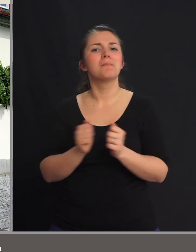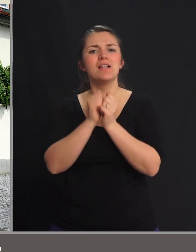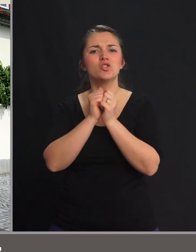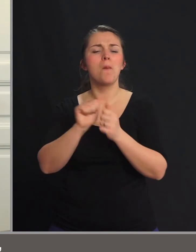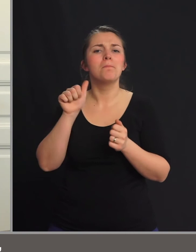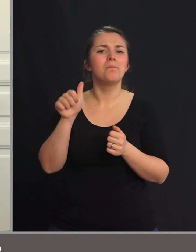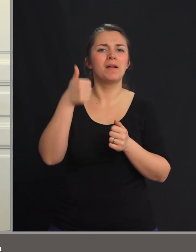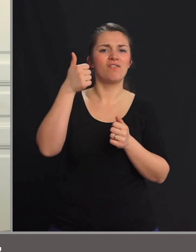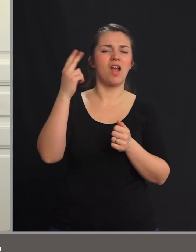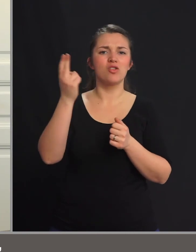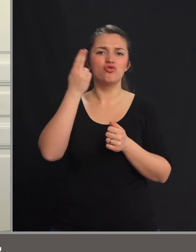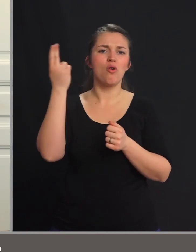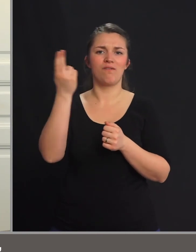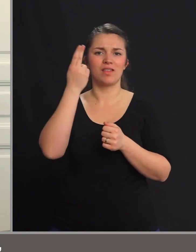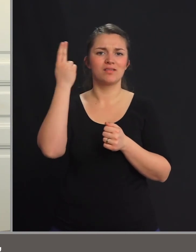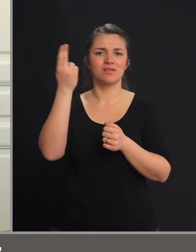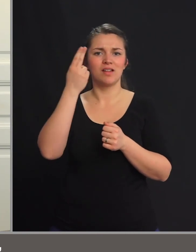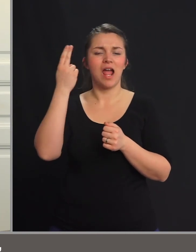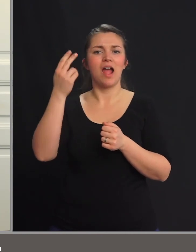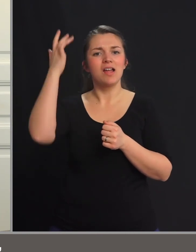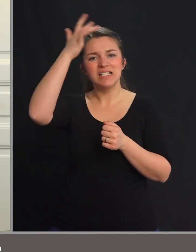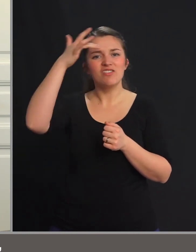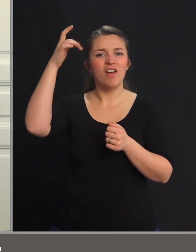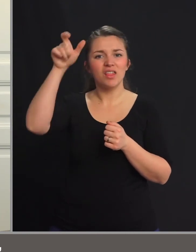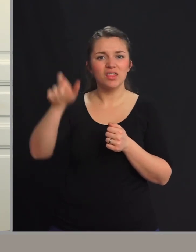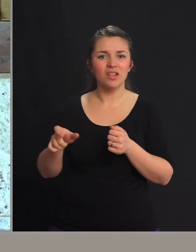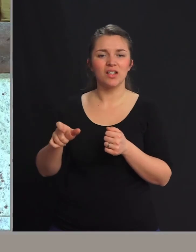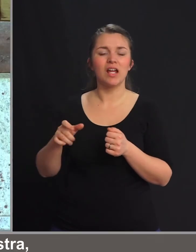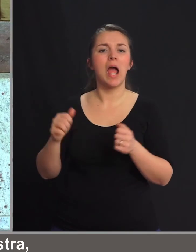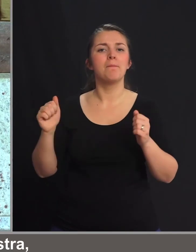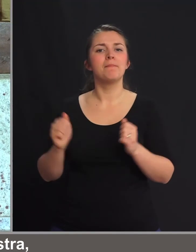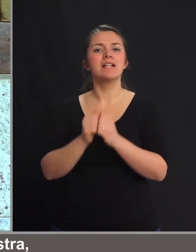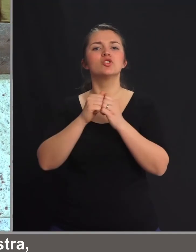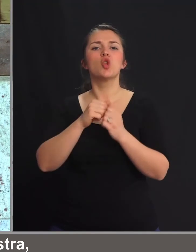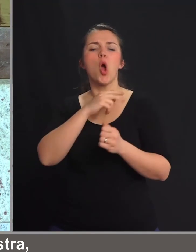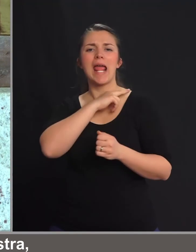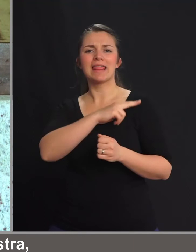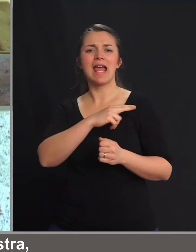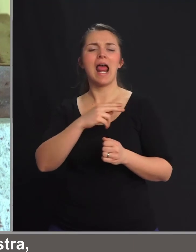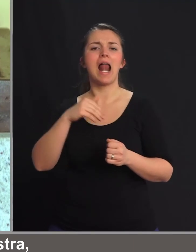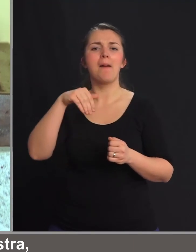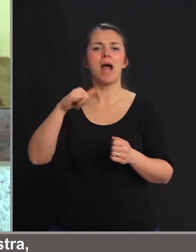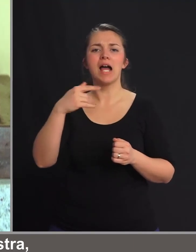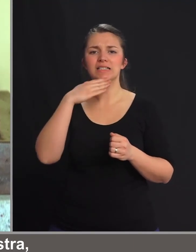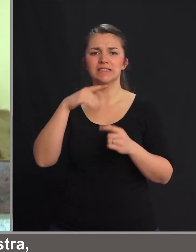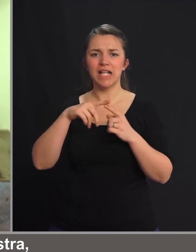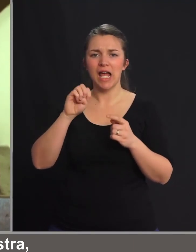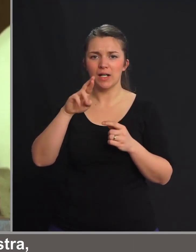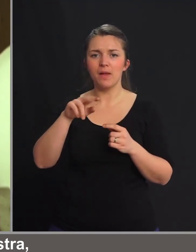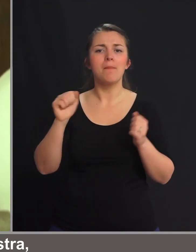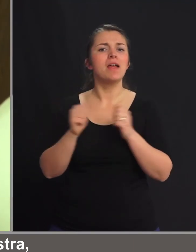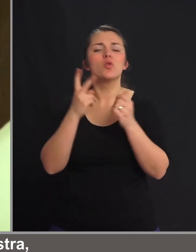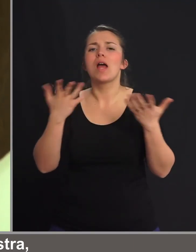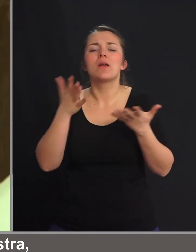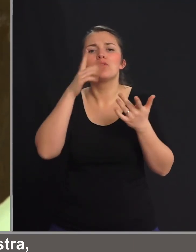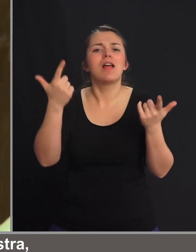mesto prvega slovenskega svetnika, mesto generala Maistra, mesto, v katerem